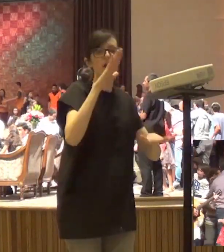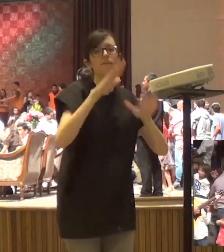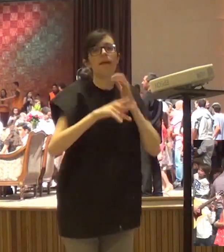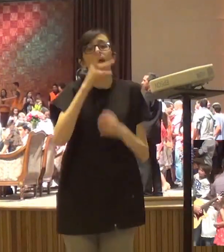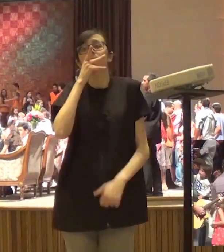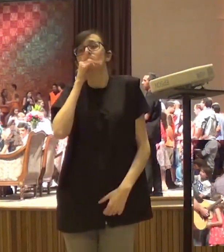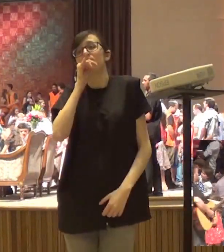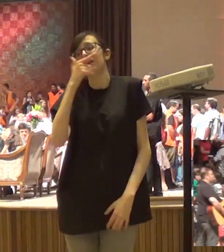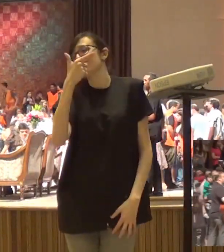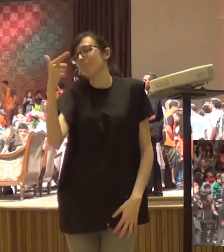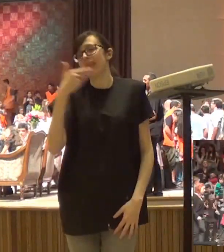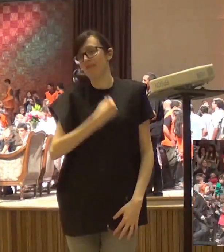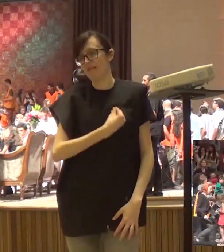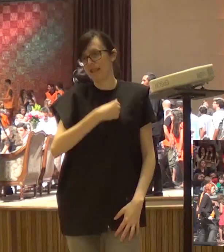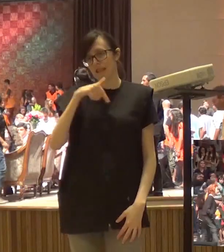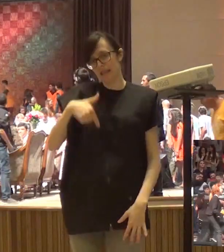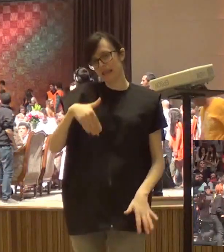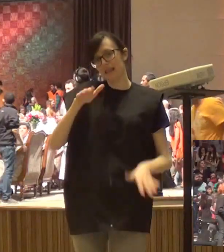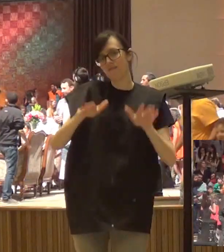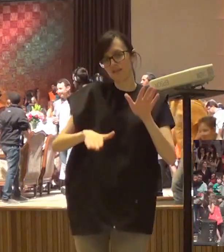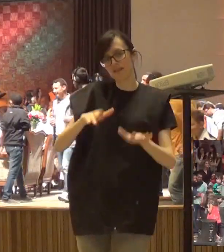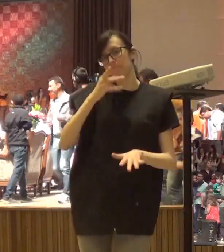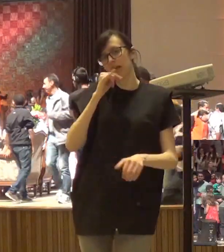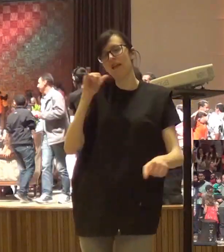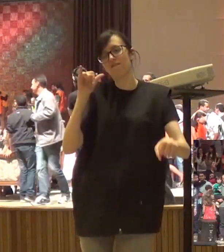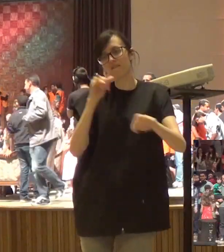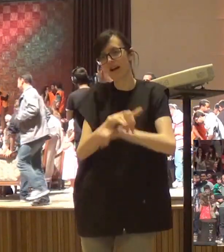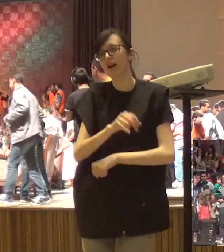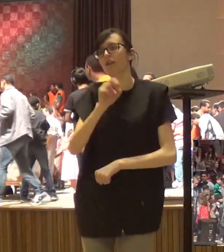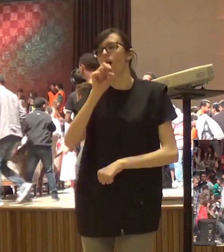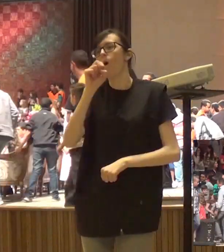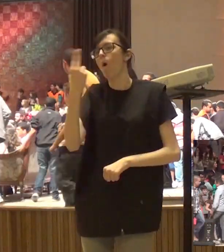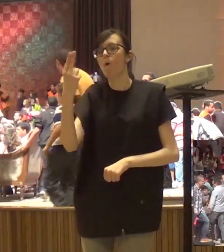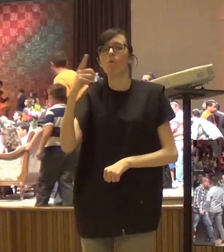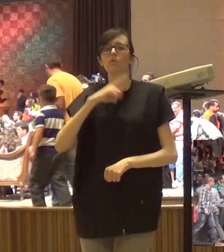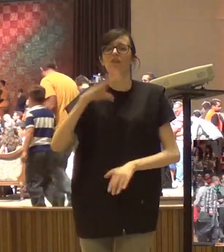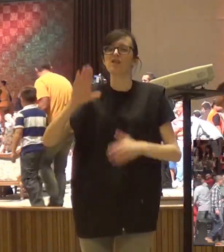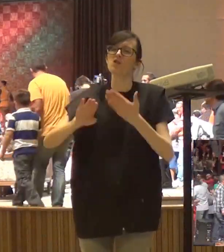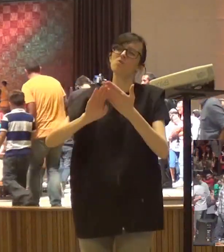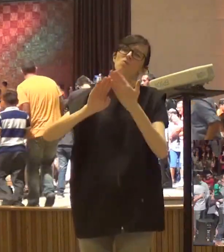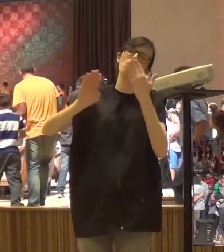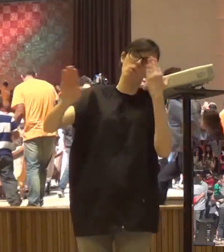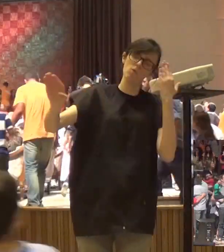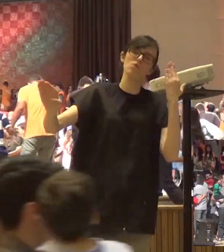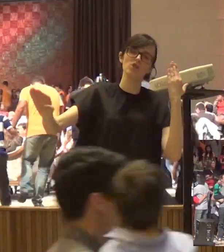aqui presente, se você não está aqui com seu papai presente, está longe.